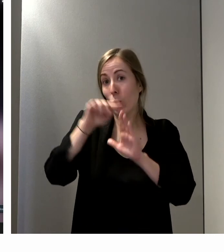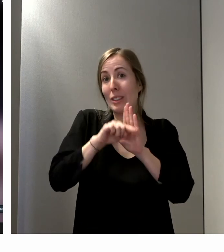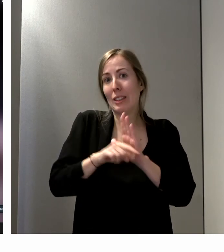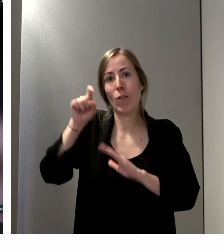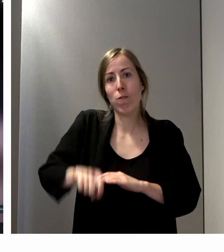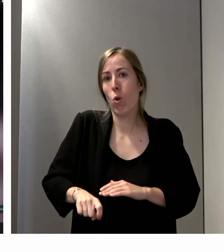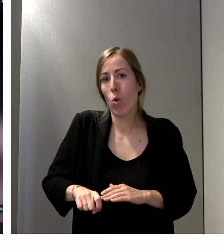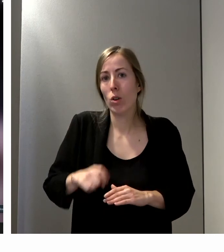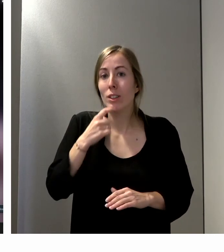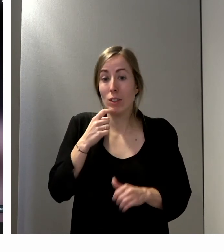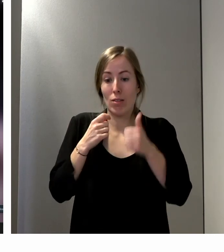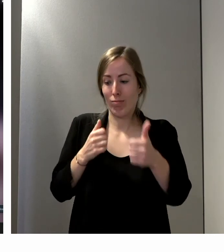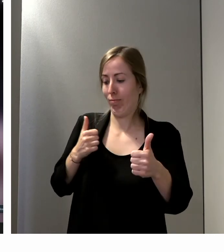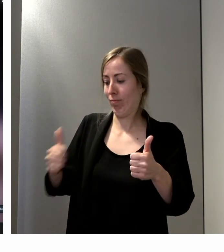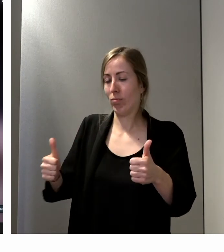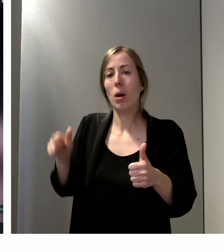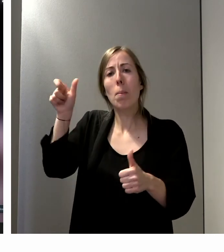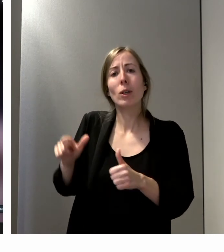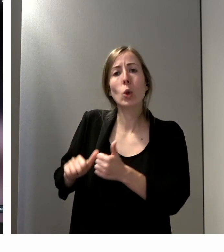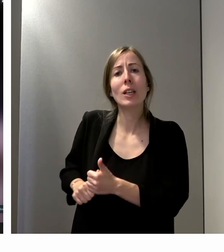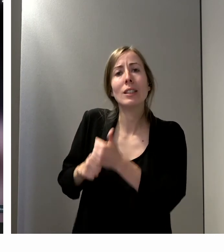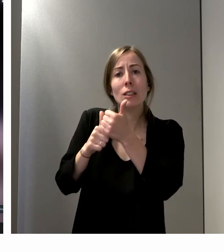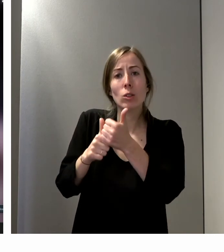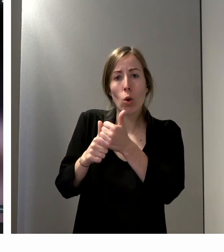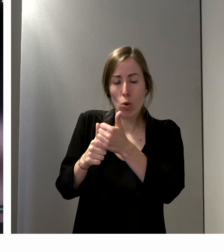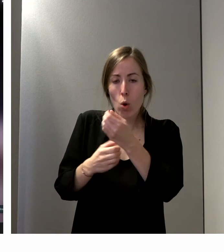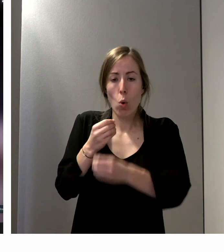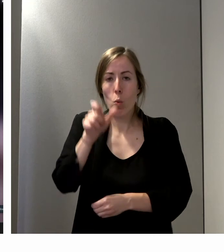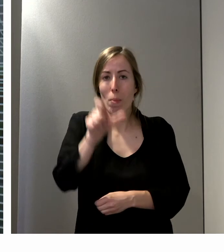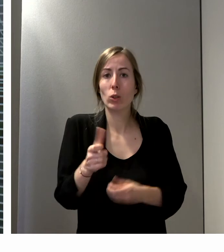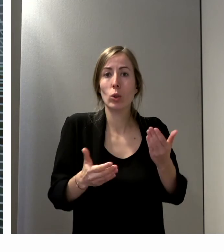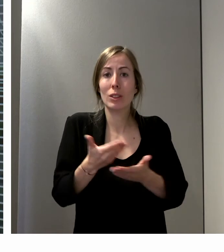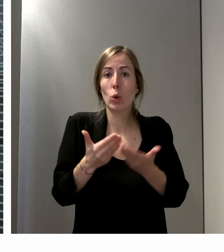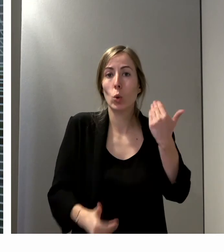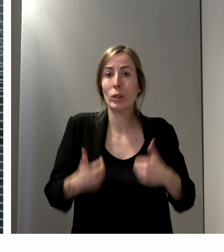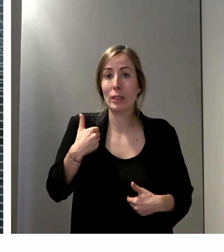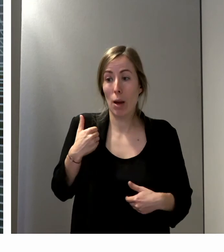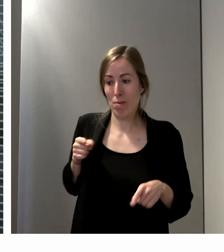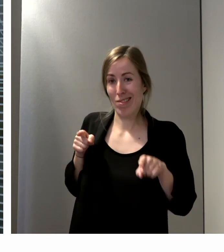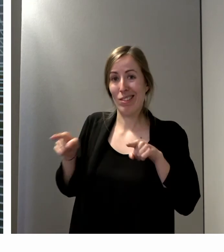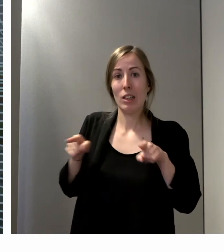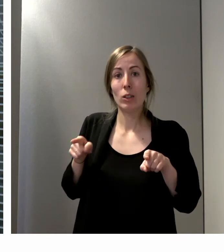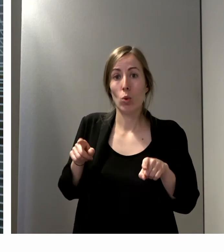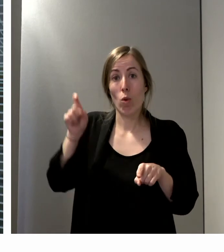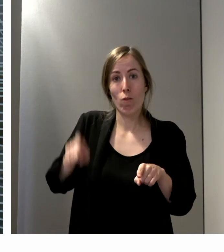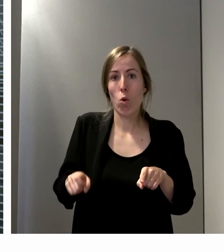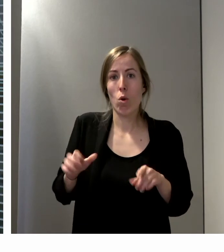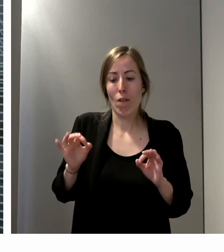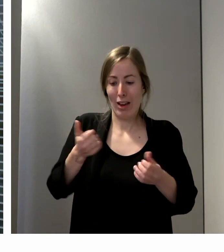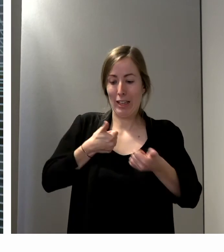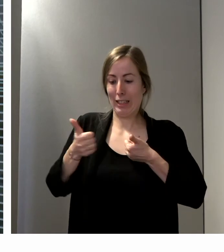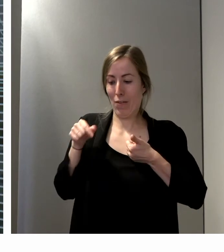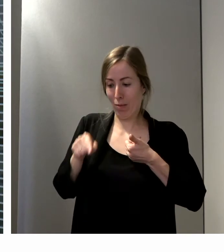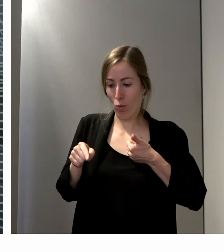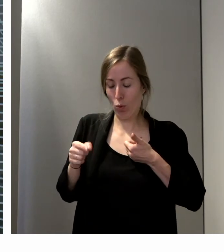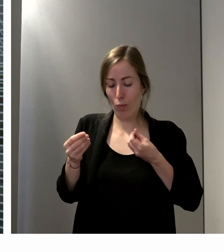que toutes les parties, que ce soit assistante ou personnes en situation de handicap, puissent trouver au sein du